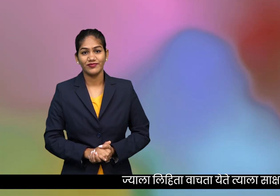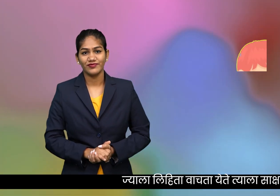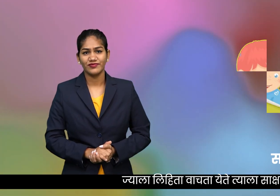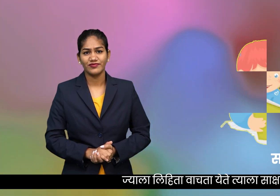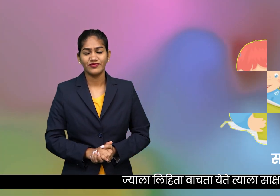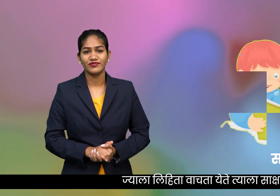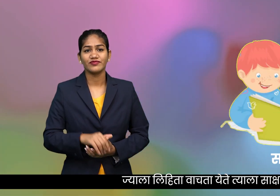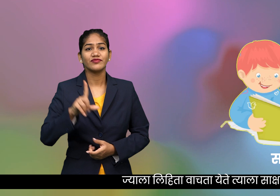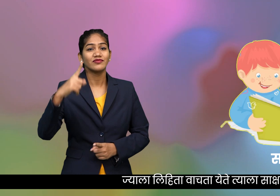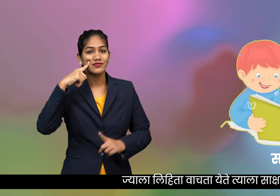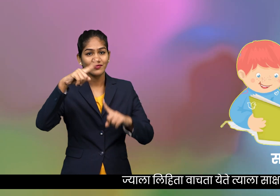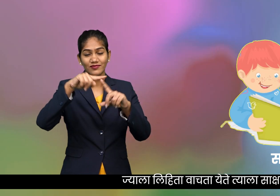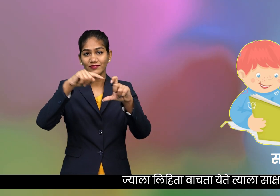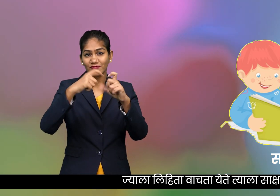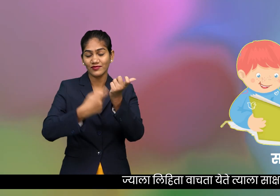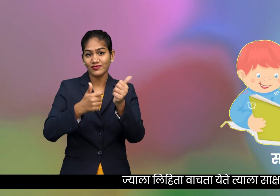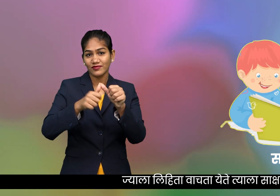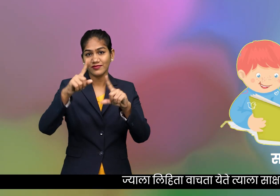ज्याला लिहिता वाचता येतं त्याला साक्षर करा.